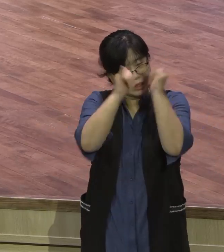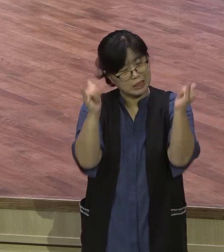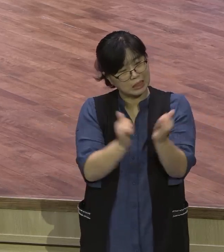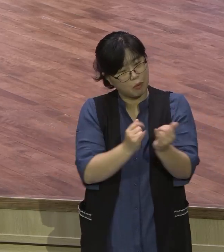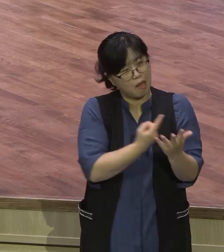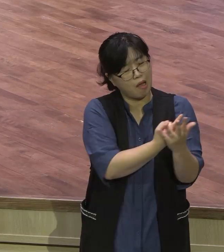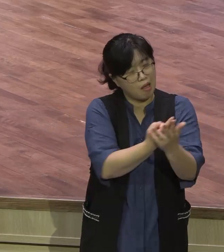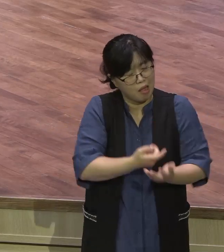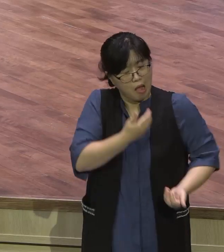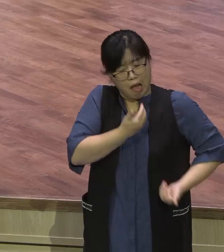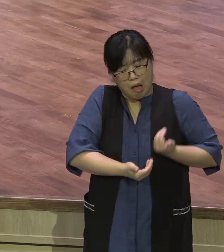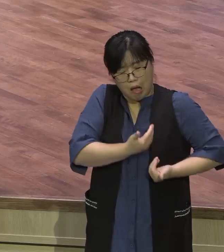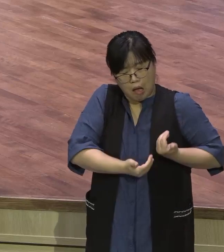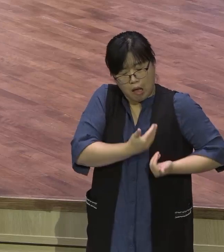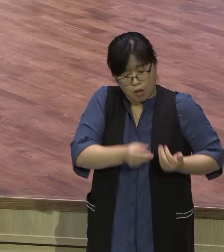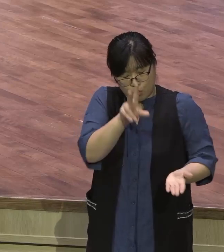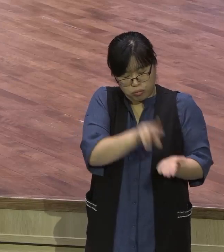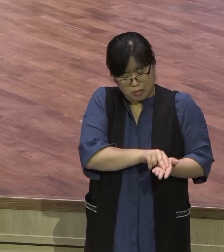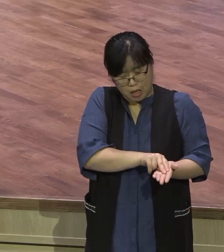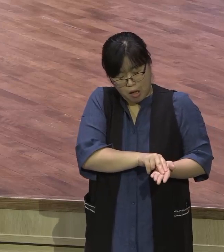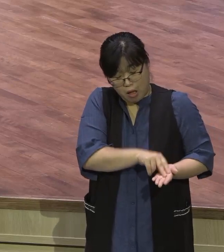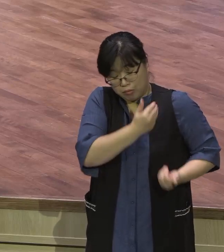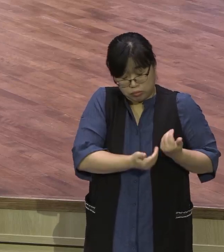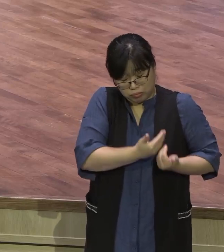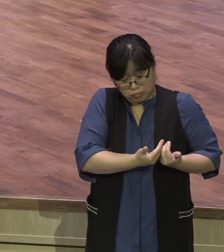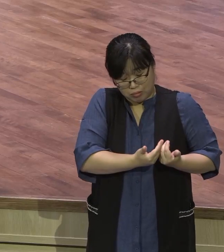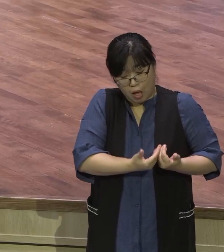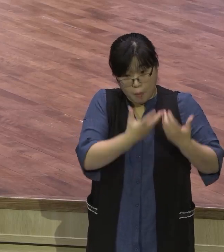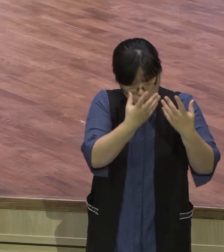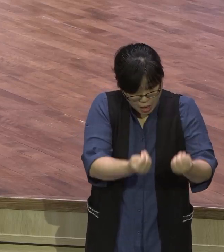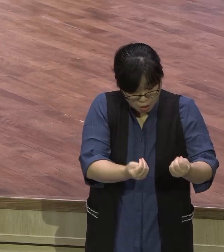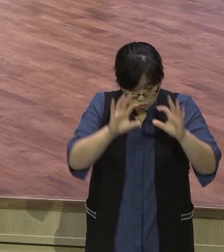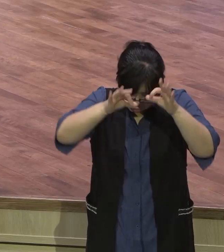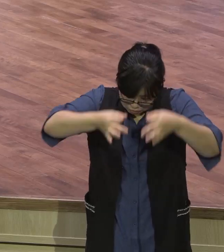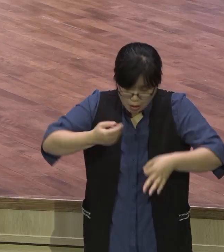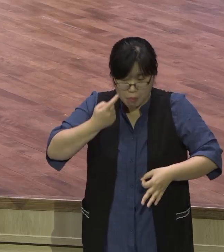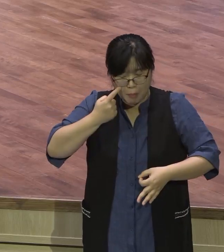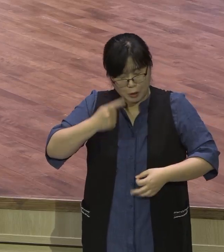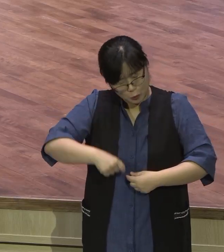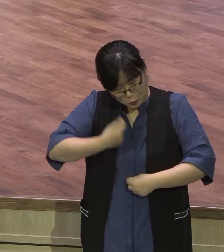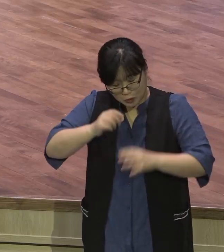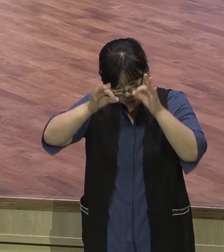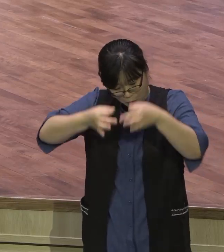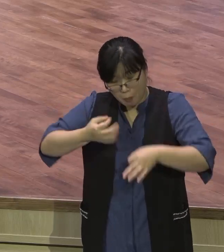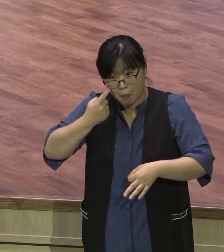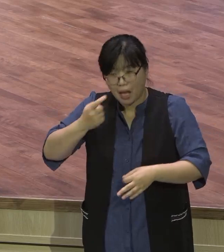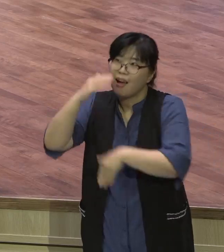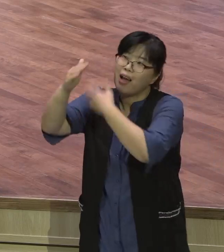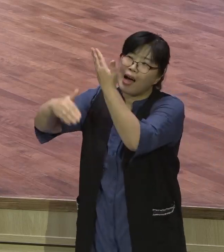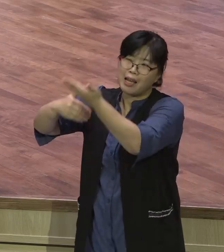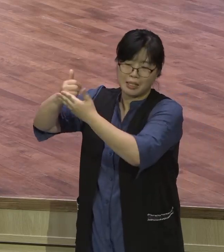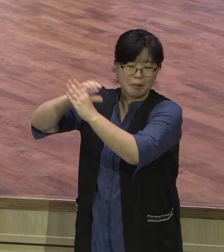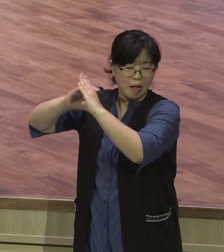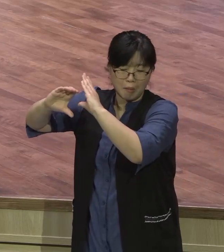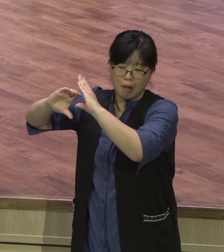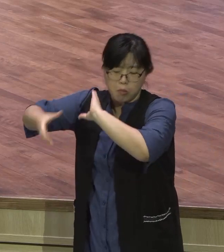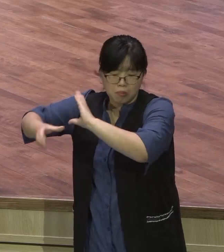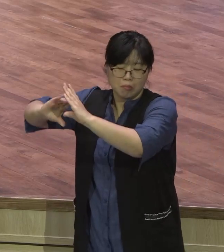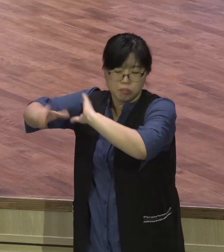성의 어스틴은요. 이런 고백합니다. 하나님은 우리가 하나님의 축복을 간절히 바라는